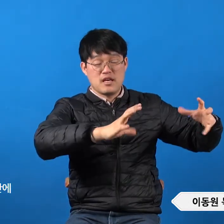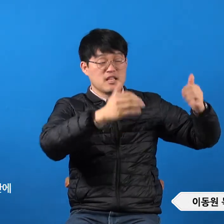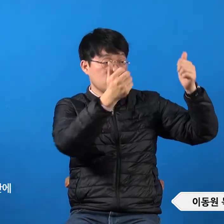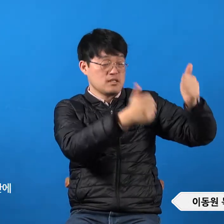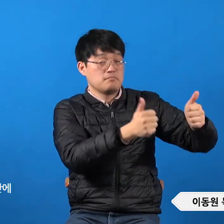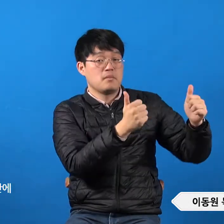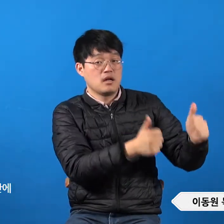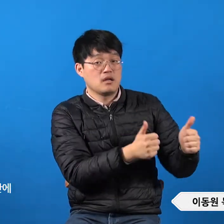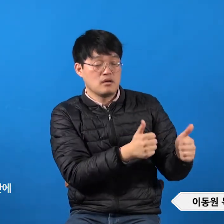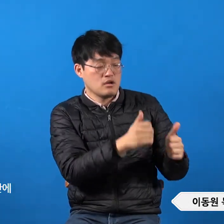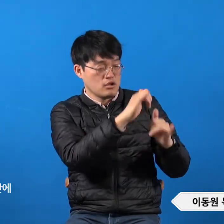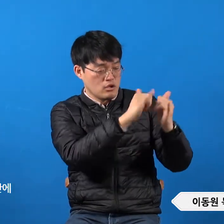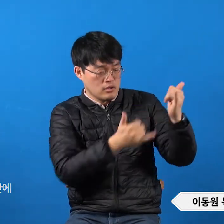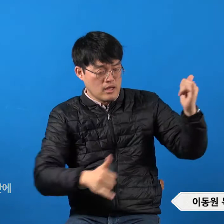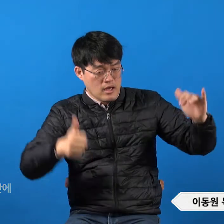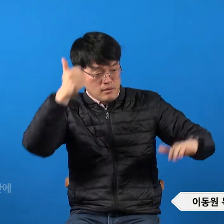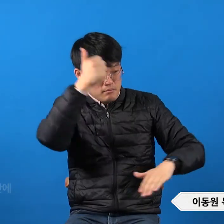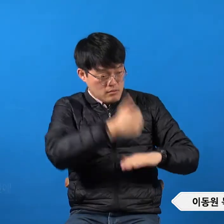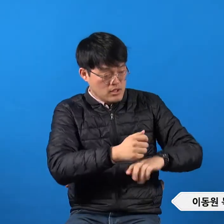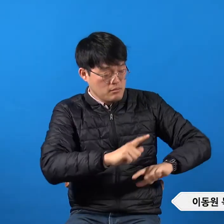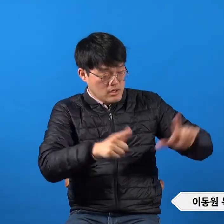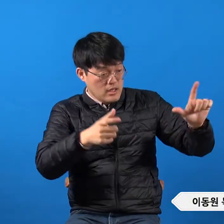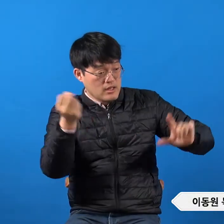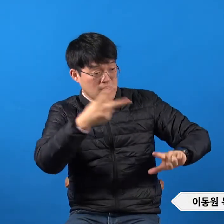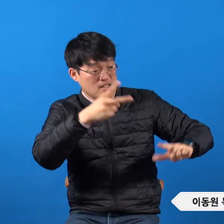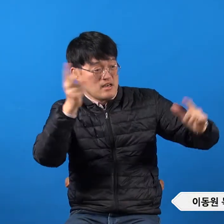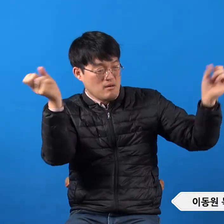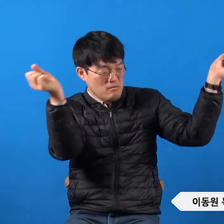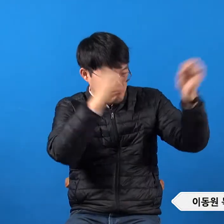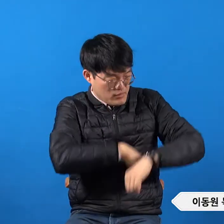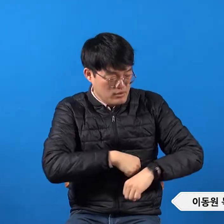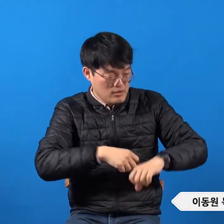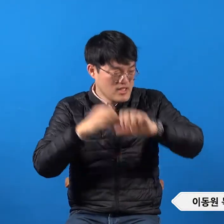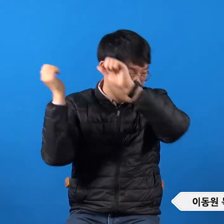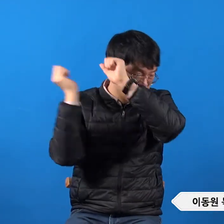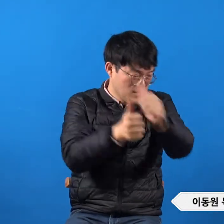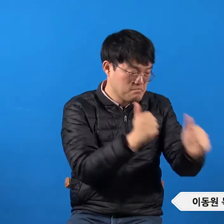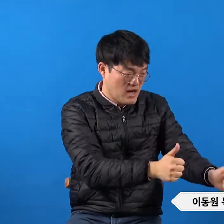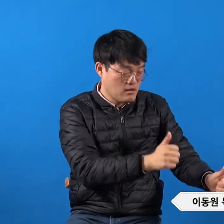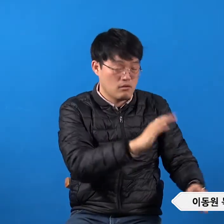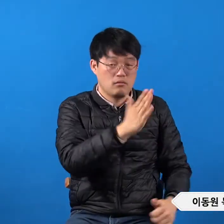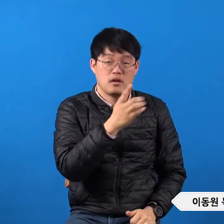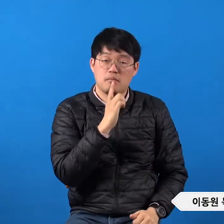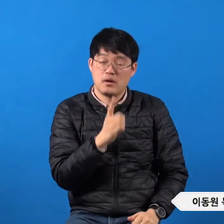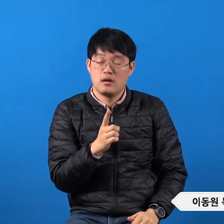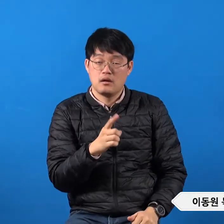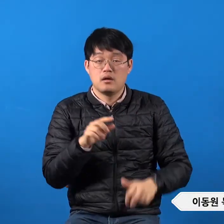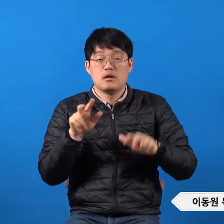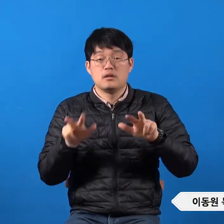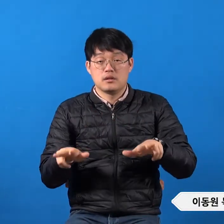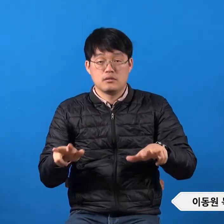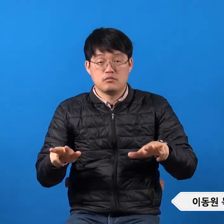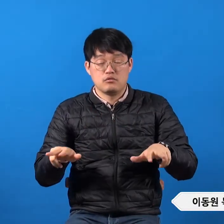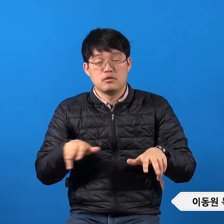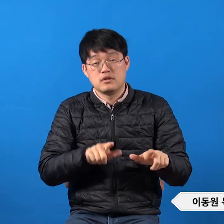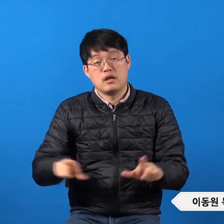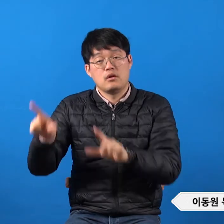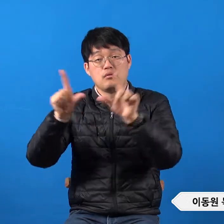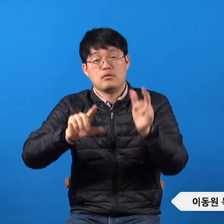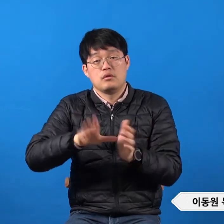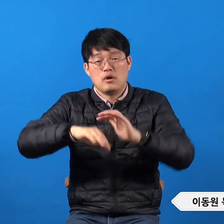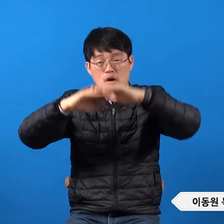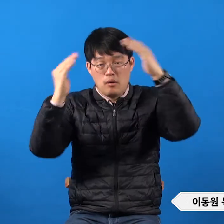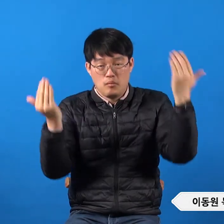바벨론의 심판이 역사의 마지막 날에 재현된다는 것입니다. 똑같이 하나님이 바로 우리 시대의